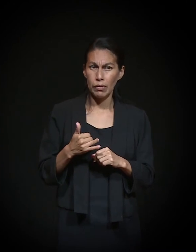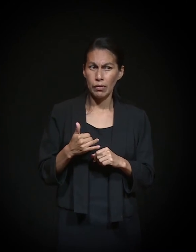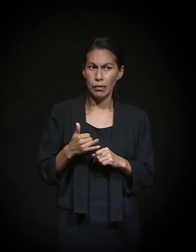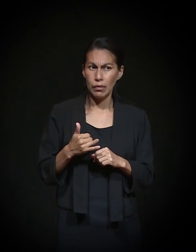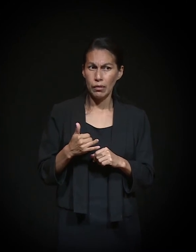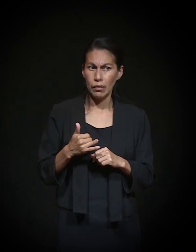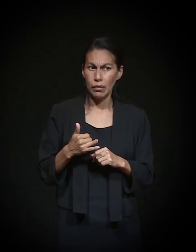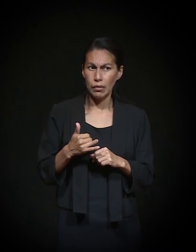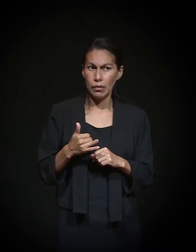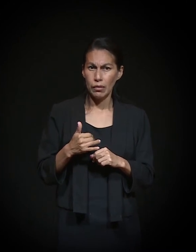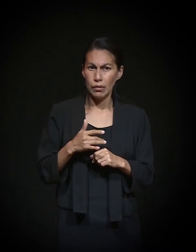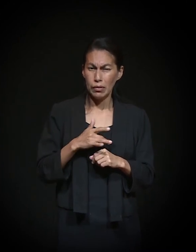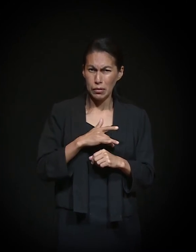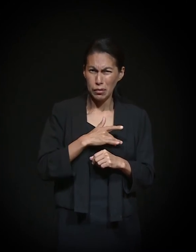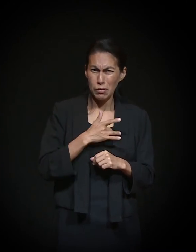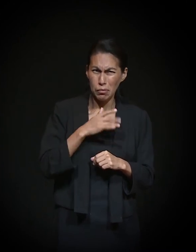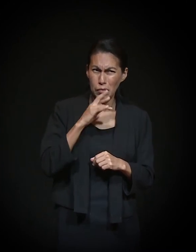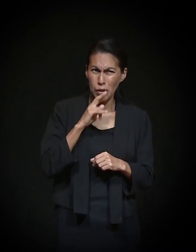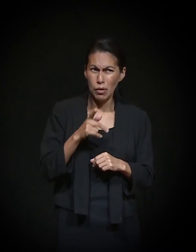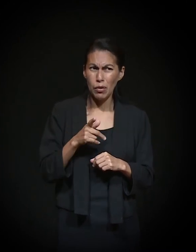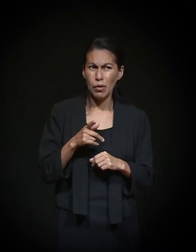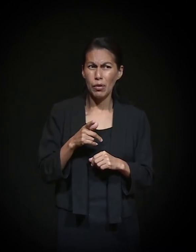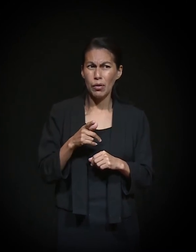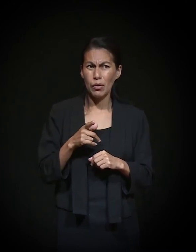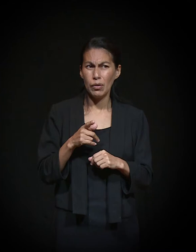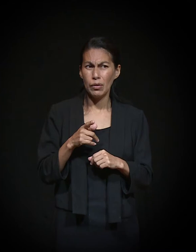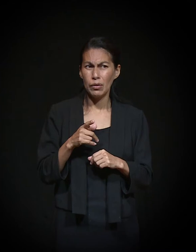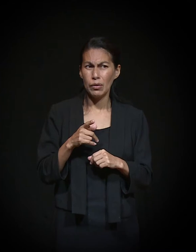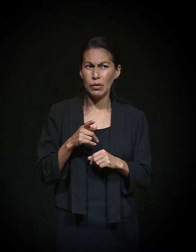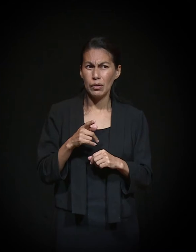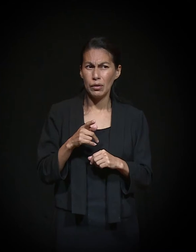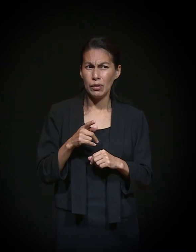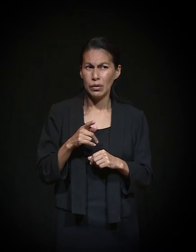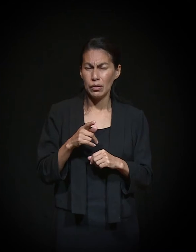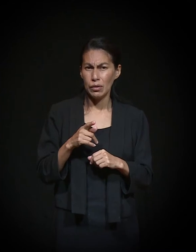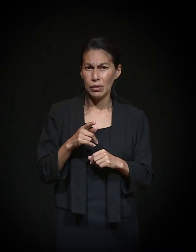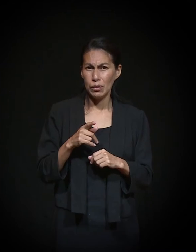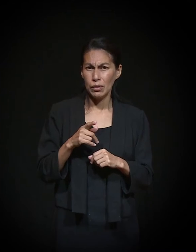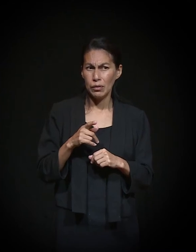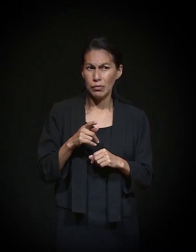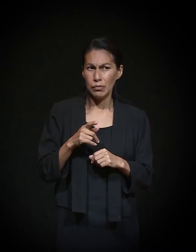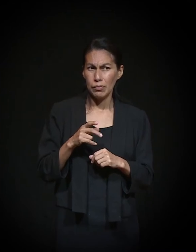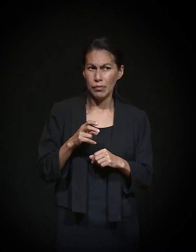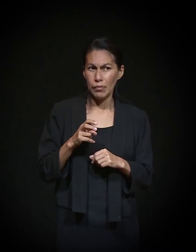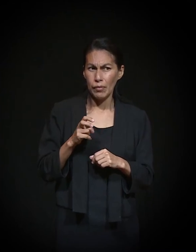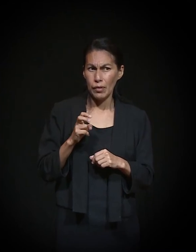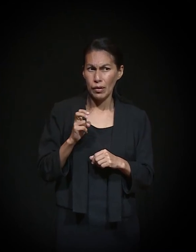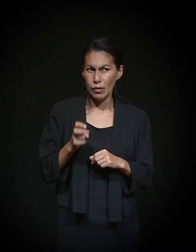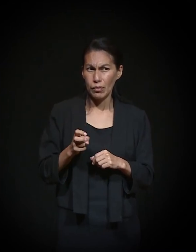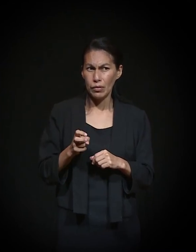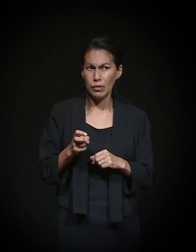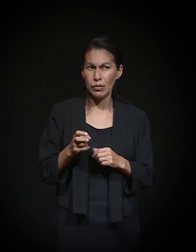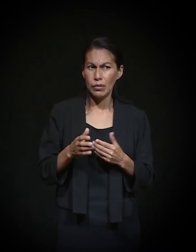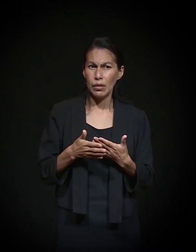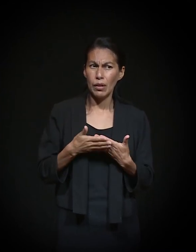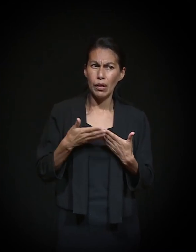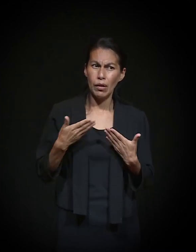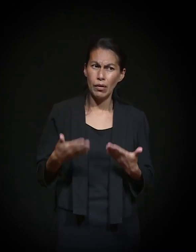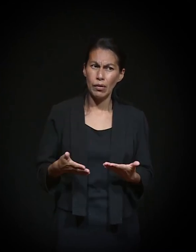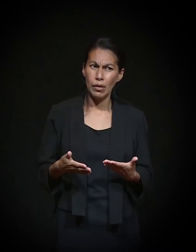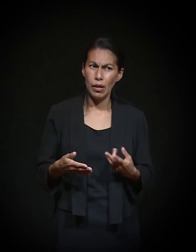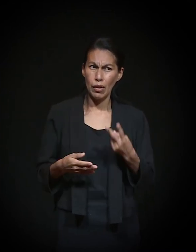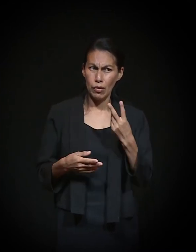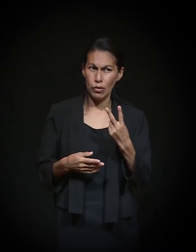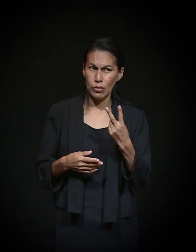Y empezaron a sentir mejor y dejaron de tener el oxígeno. Entonces,